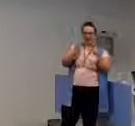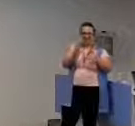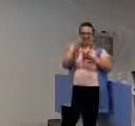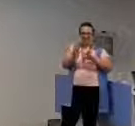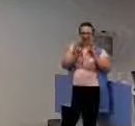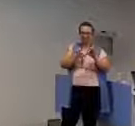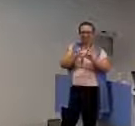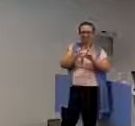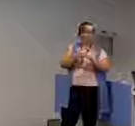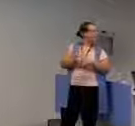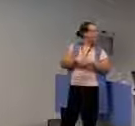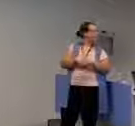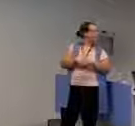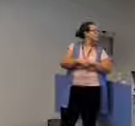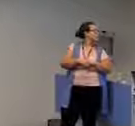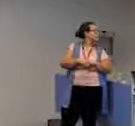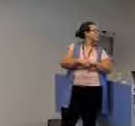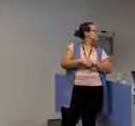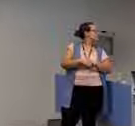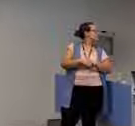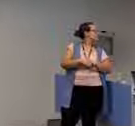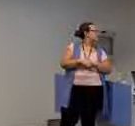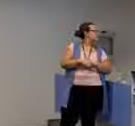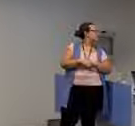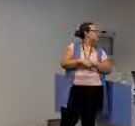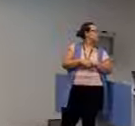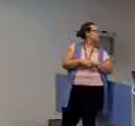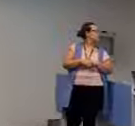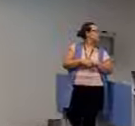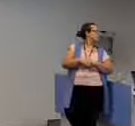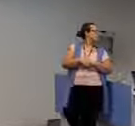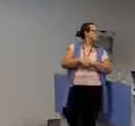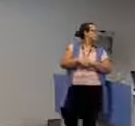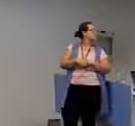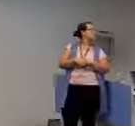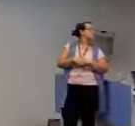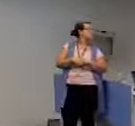estágios, para gerenciar os estágios, ok?